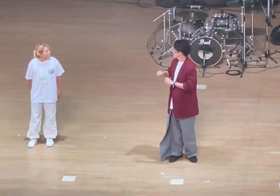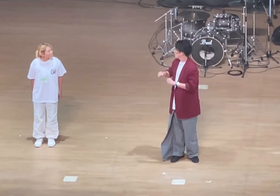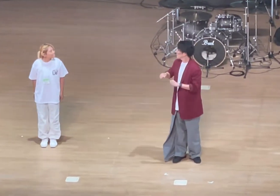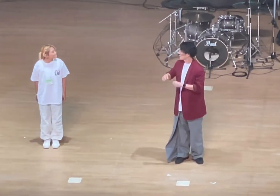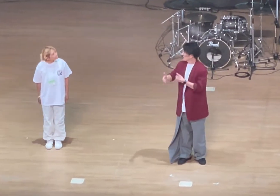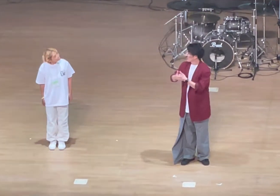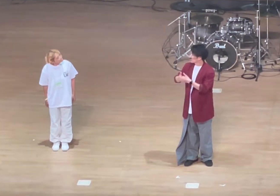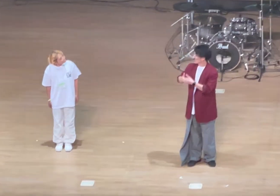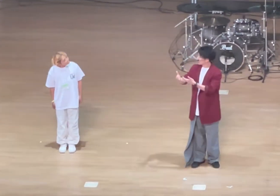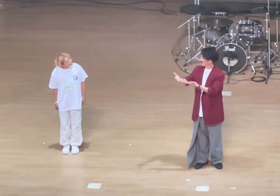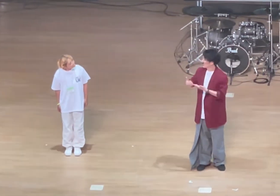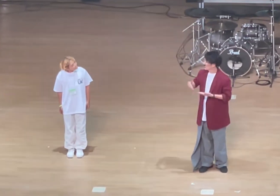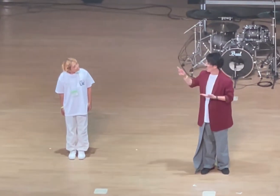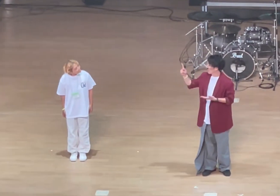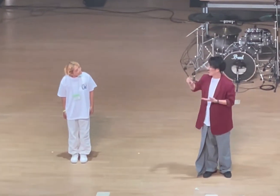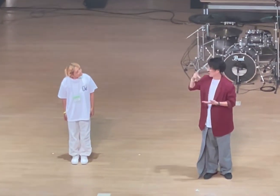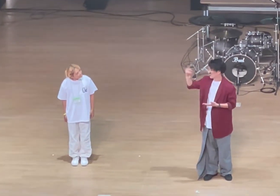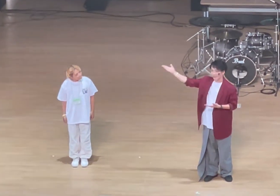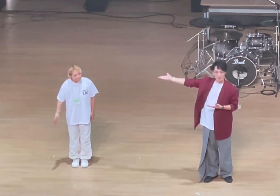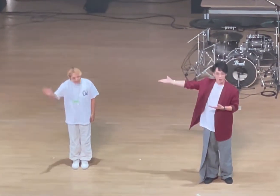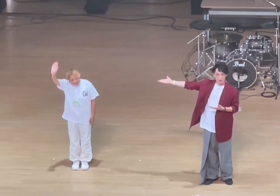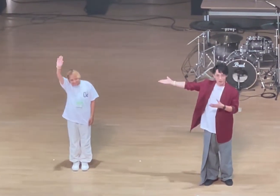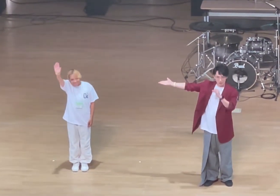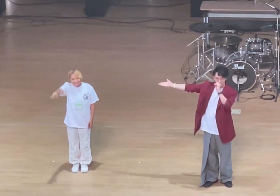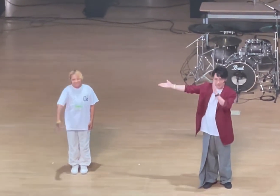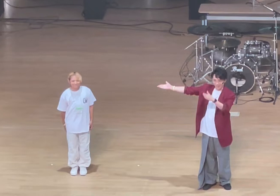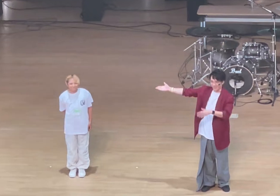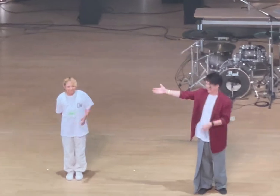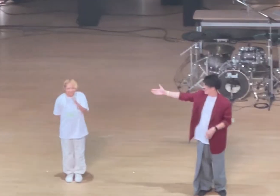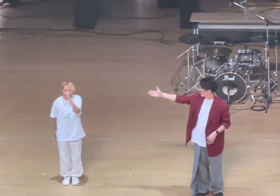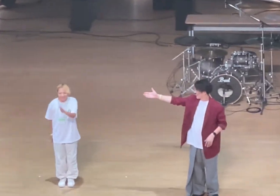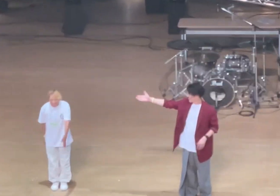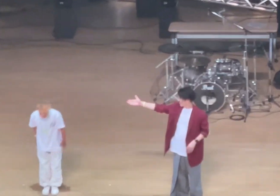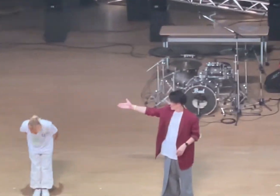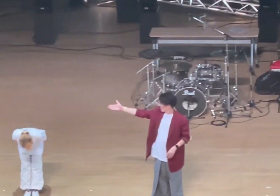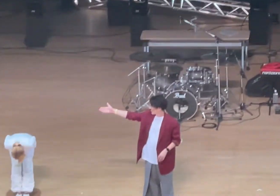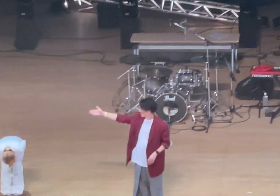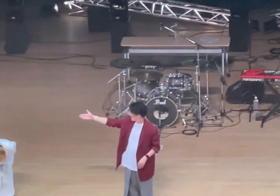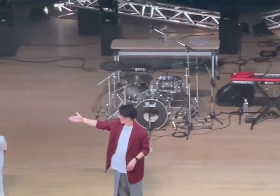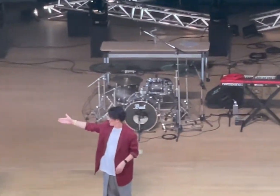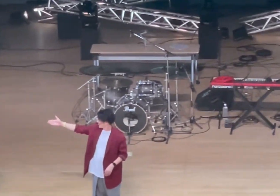します。今回サポートしてくれる大川です。よろしくお願いします。